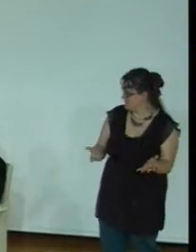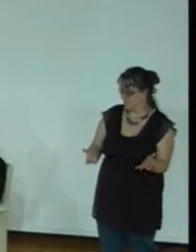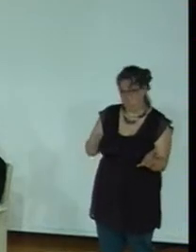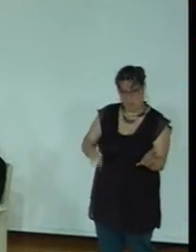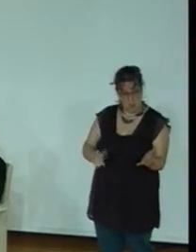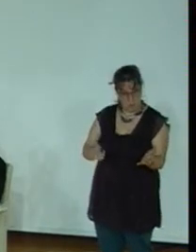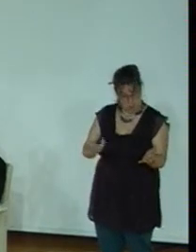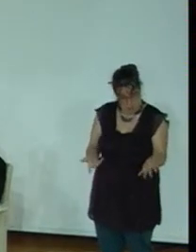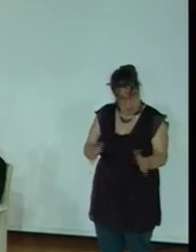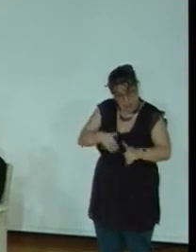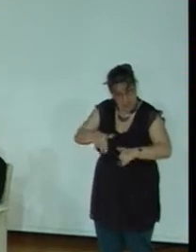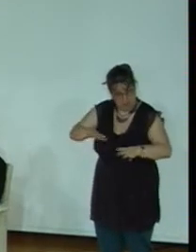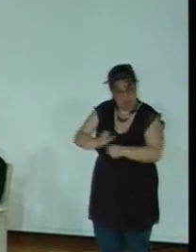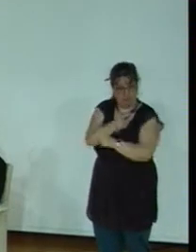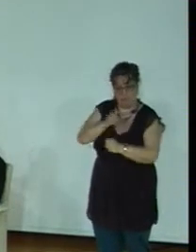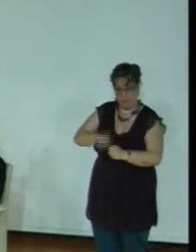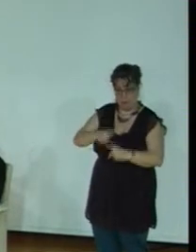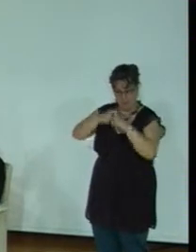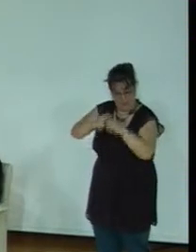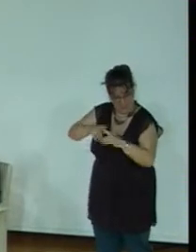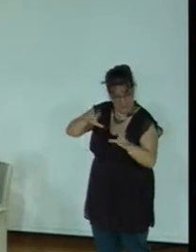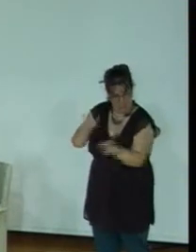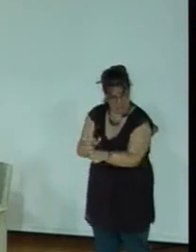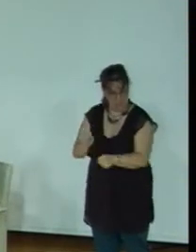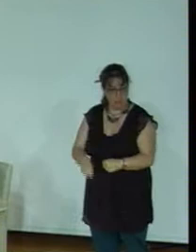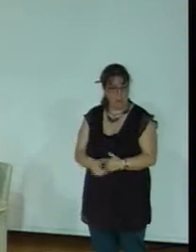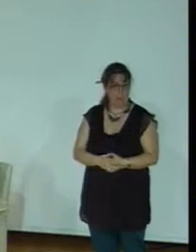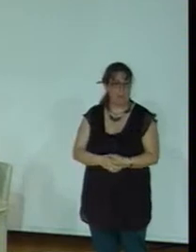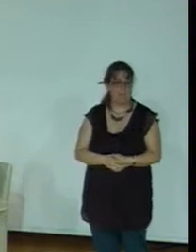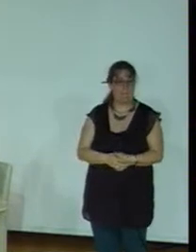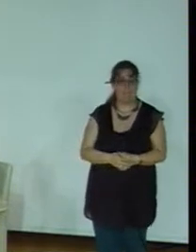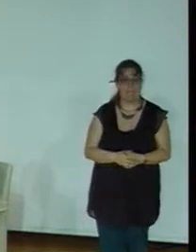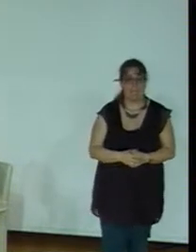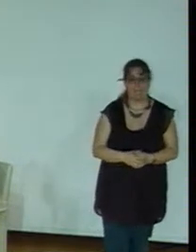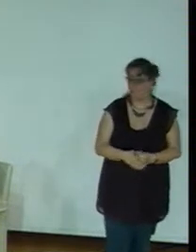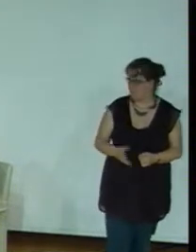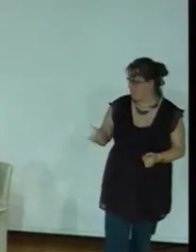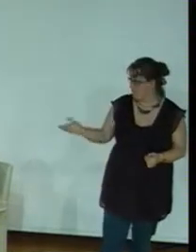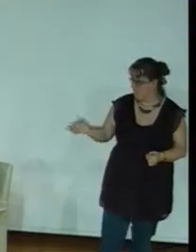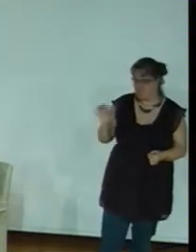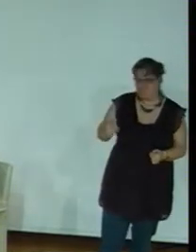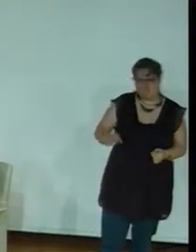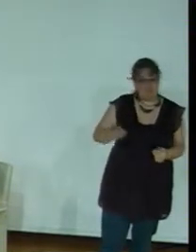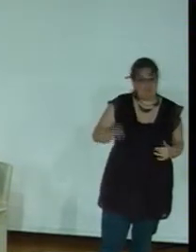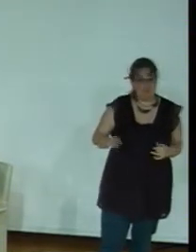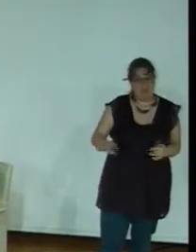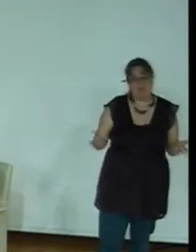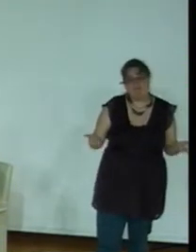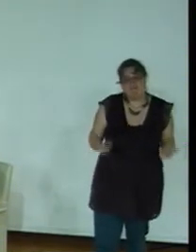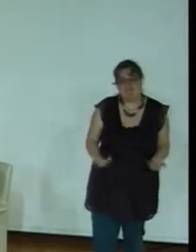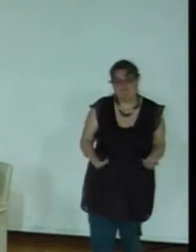permettre d'emprisonner quelqu'un ? En l'état actuel, avec cet état d'urgence décrété, effectivement on se retrouve avec un